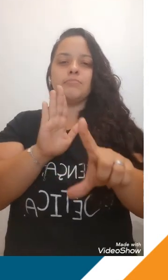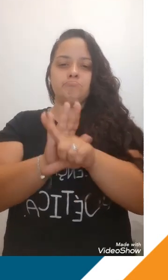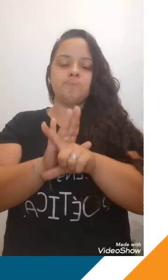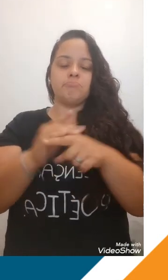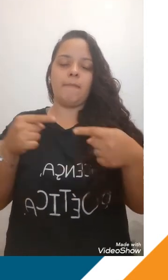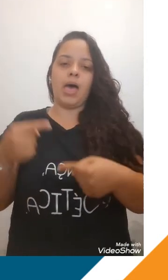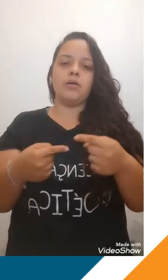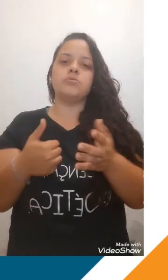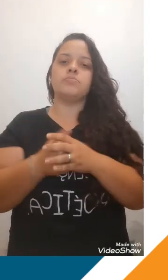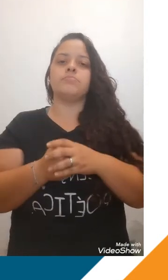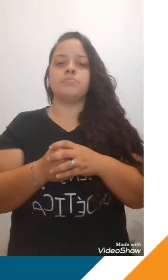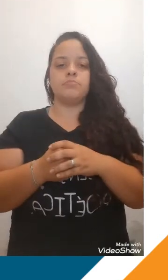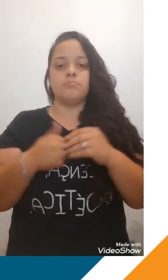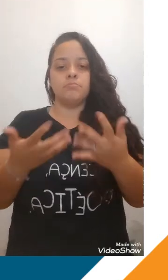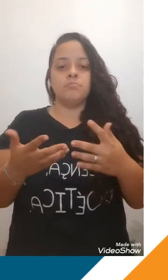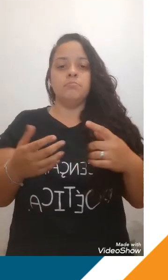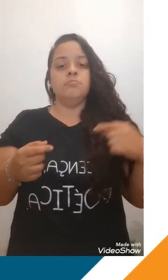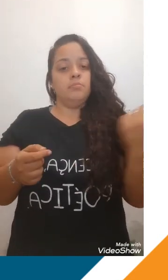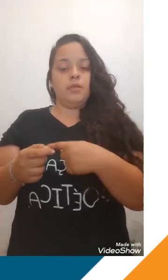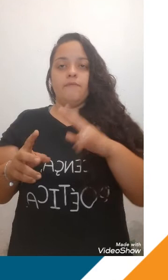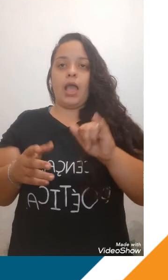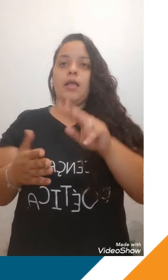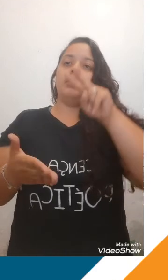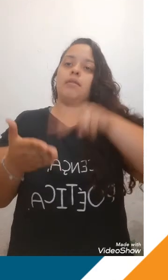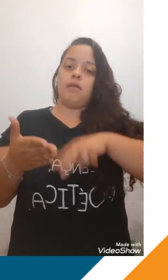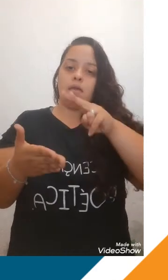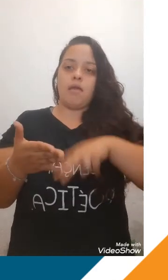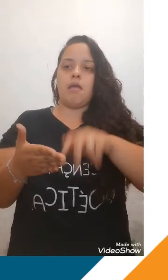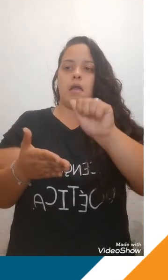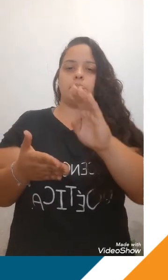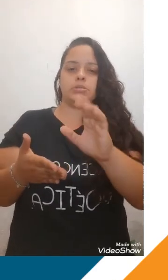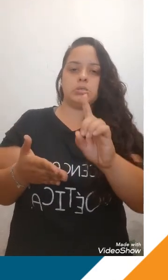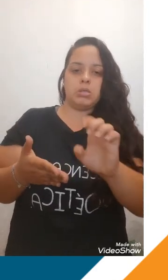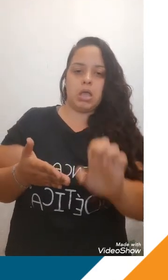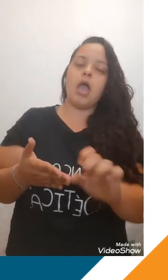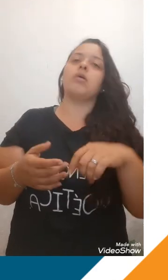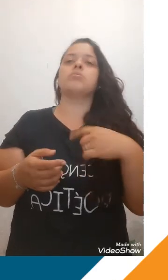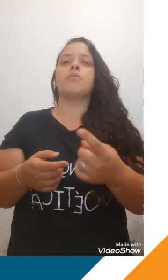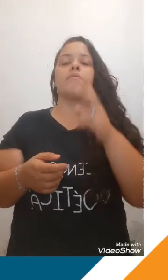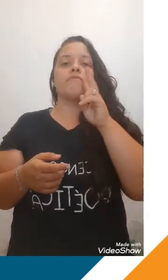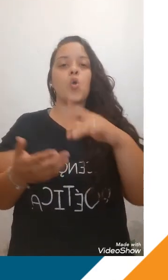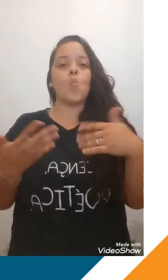Então, a gente agora vai ler as alternativas, e conforme a gente for